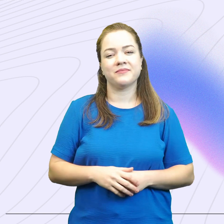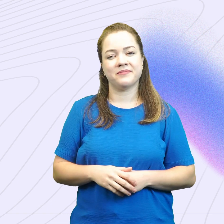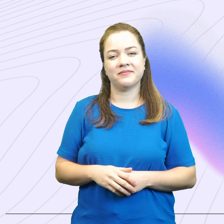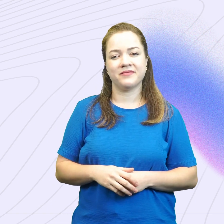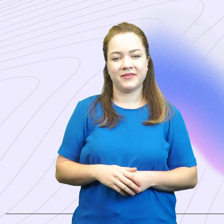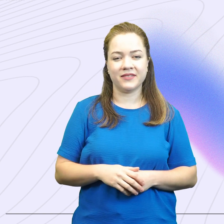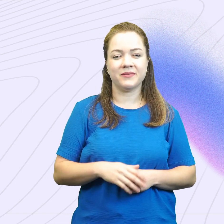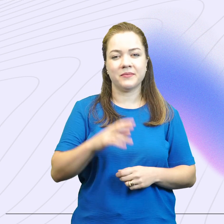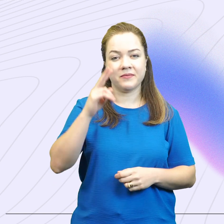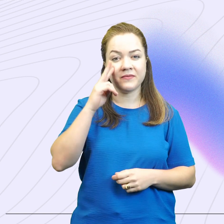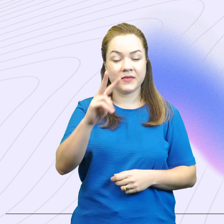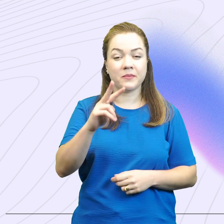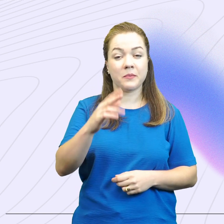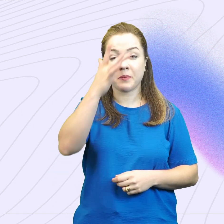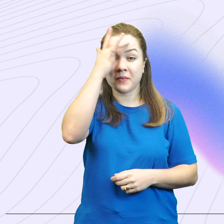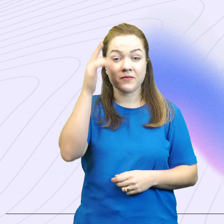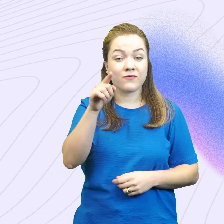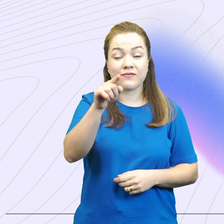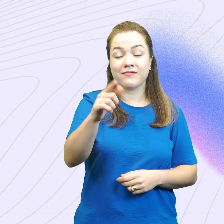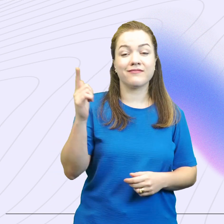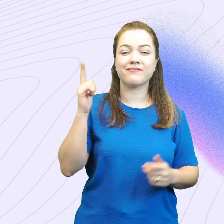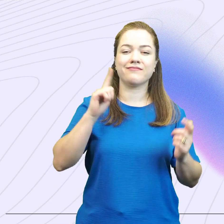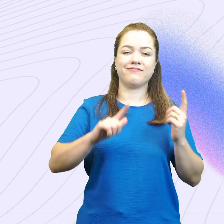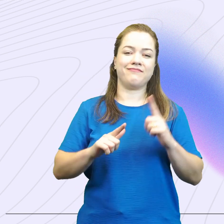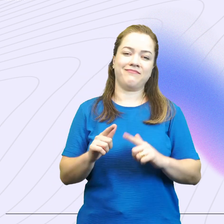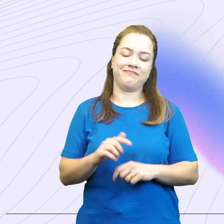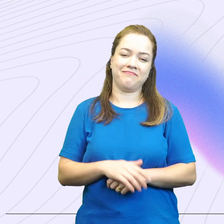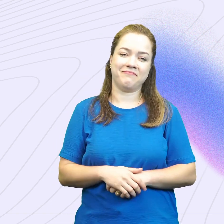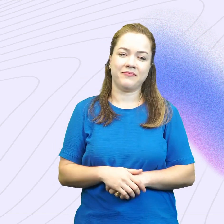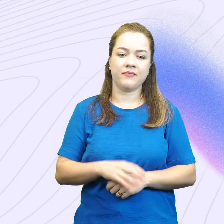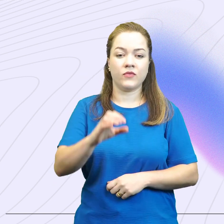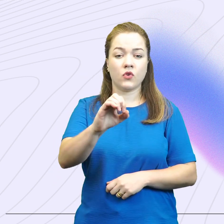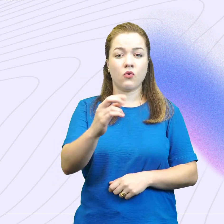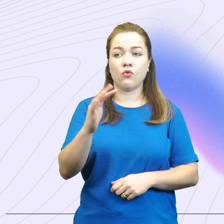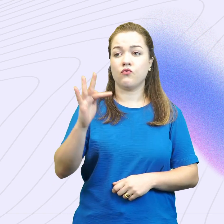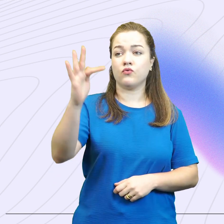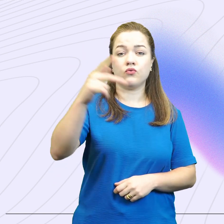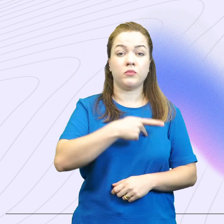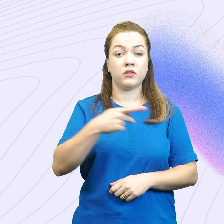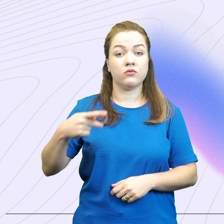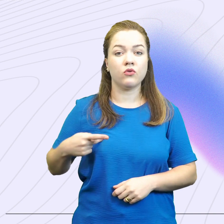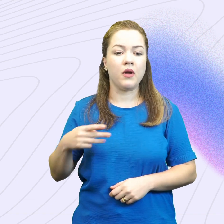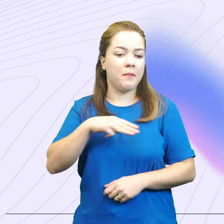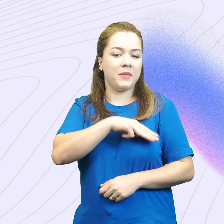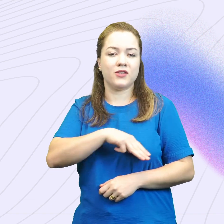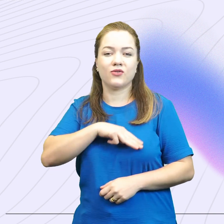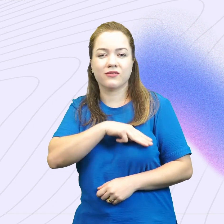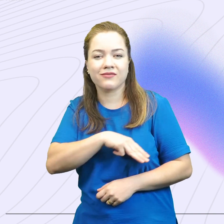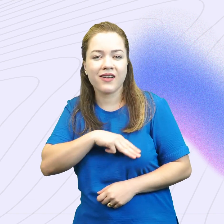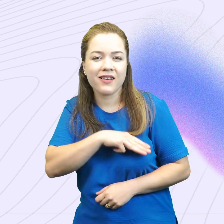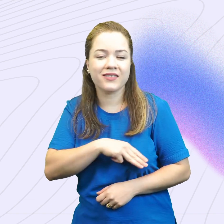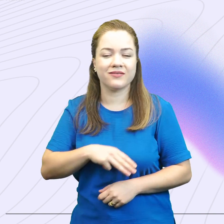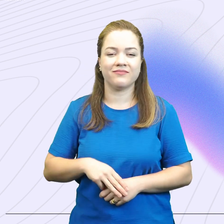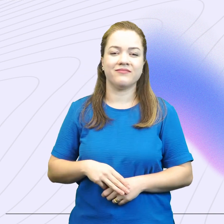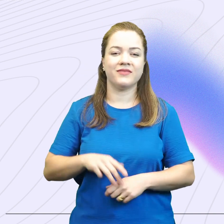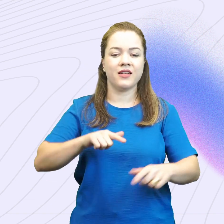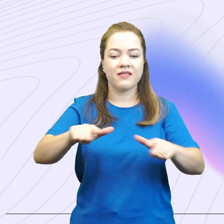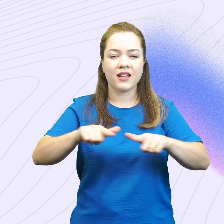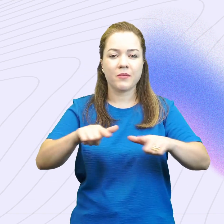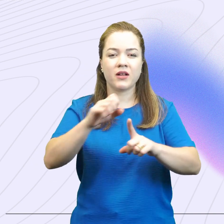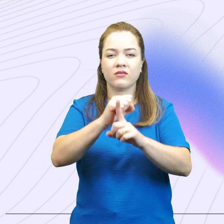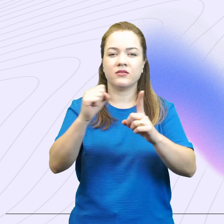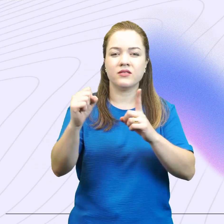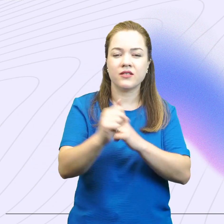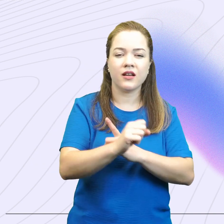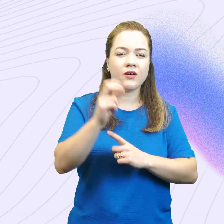que serão alcançadas por você. Talvez você seja um pastor, ou quem sabe também um missionário, nos trabalhos sociais que temos nessa igreja, na